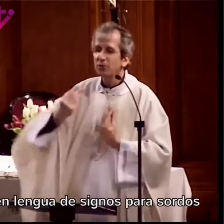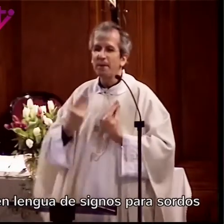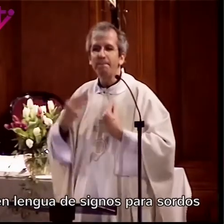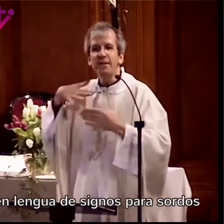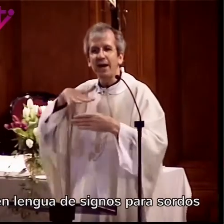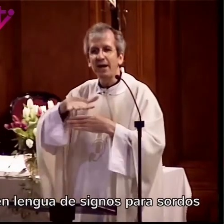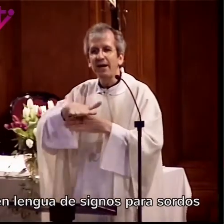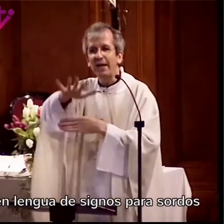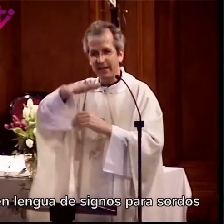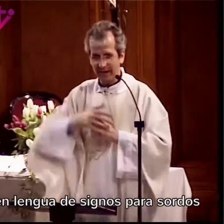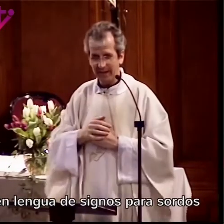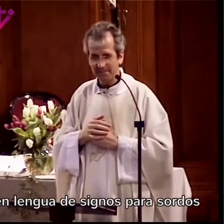vida eterna con